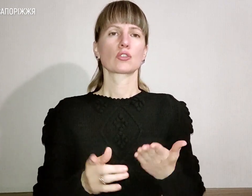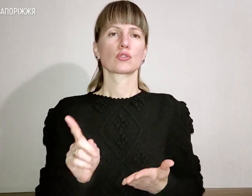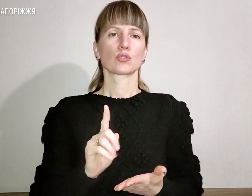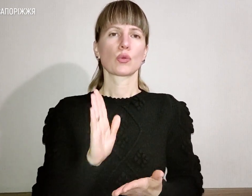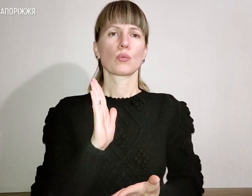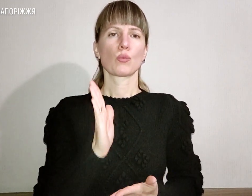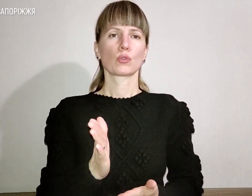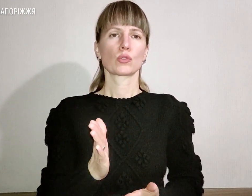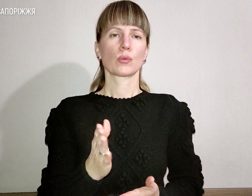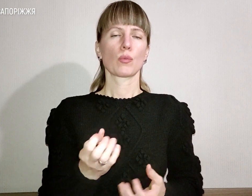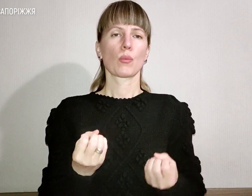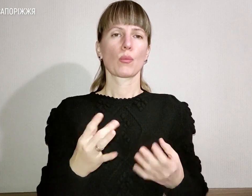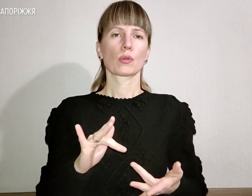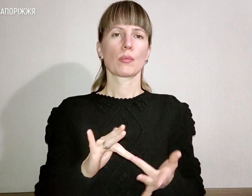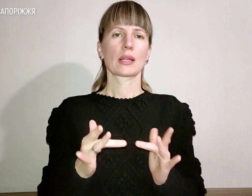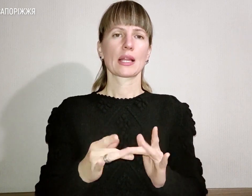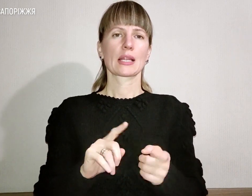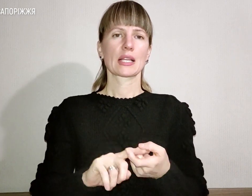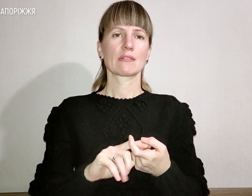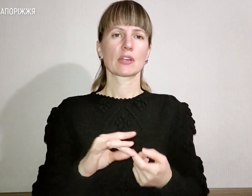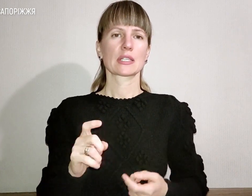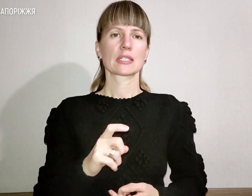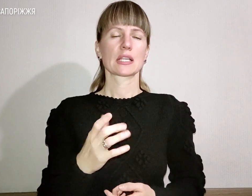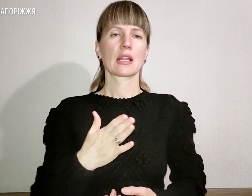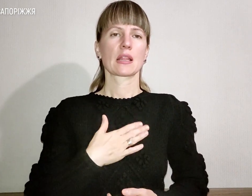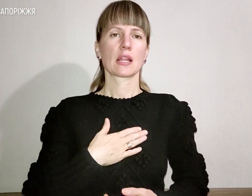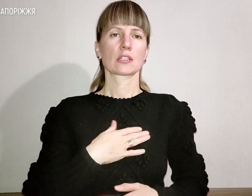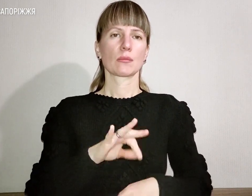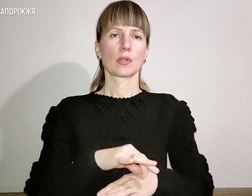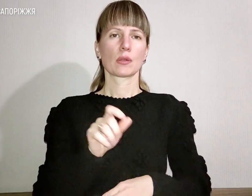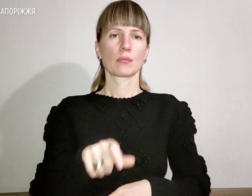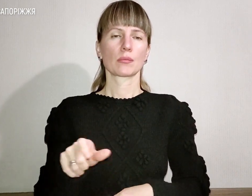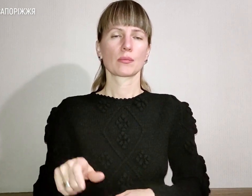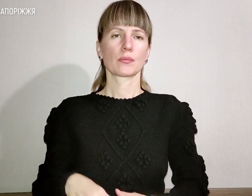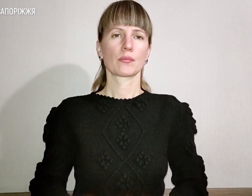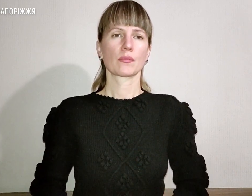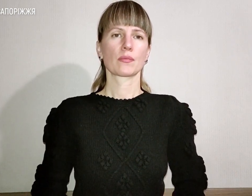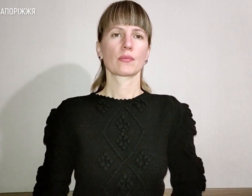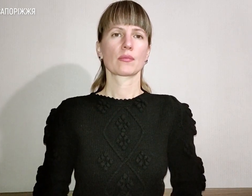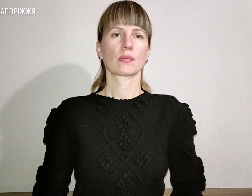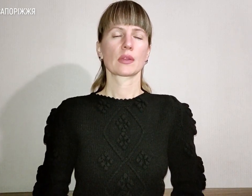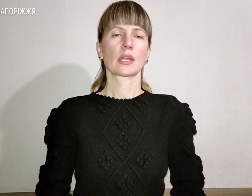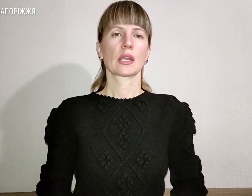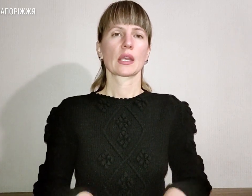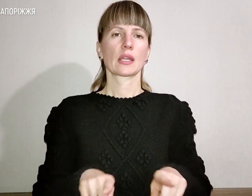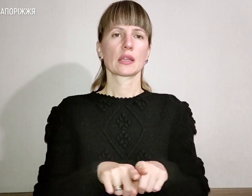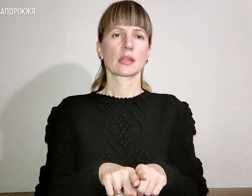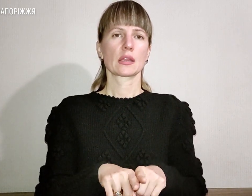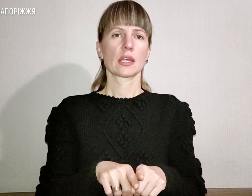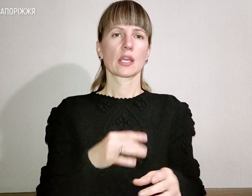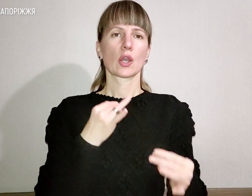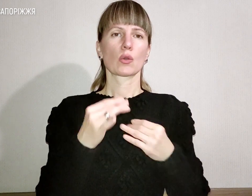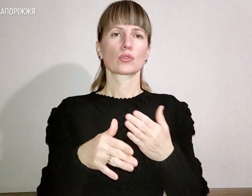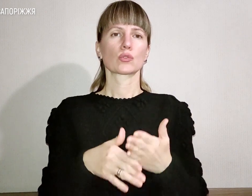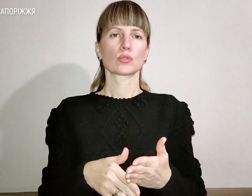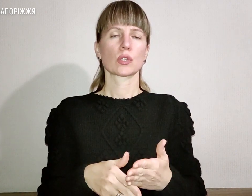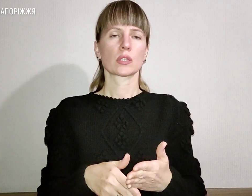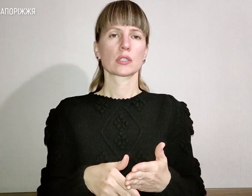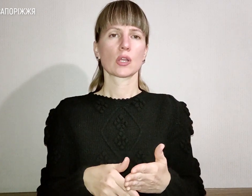будемо просто онлайн на зв'язку із нашими пацієнтами. Ось такі консультації, власне, допомога у вас